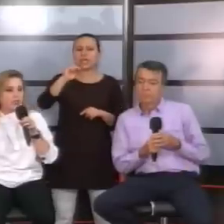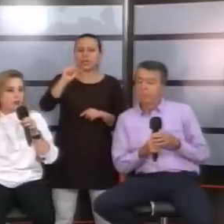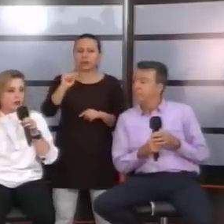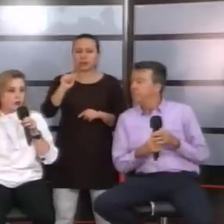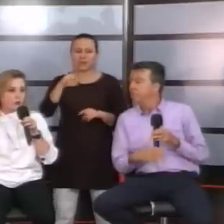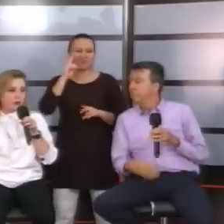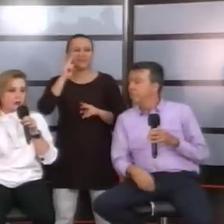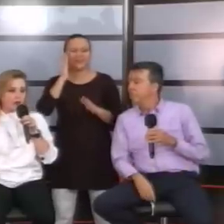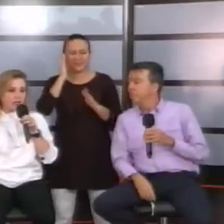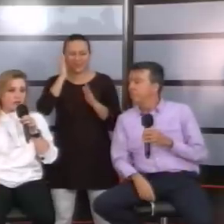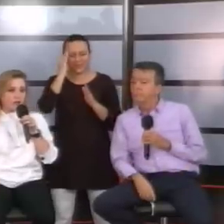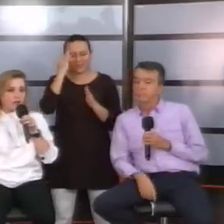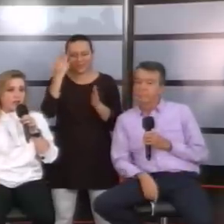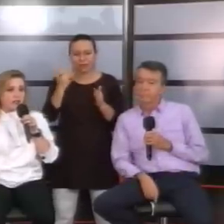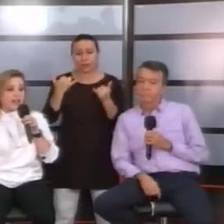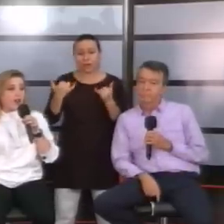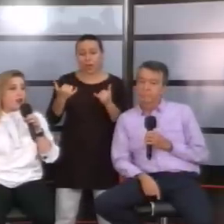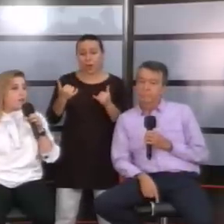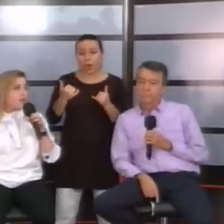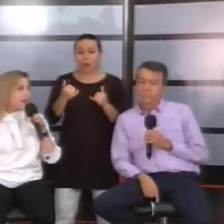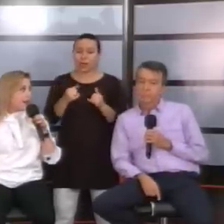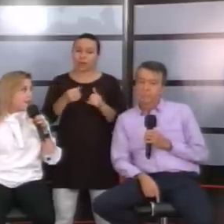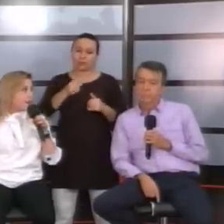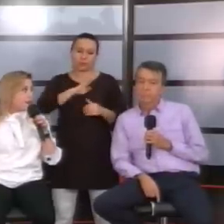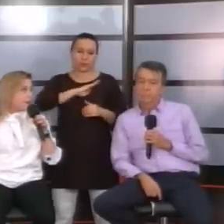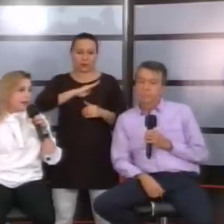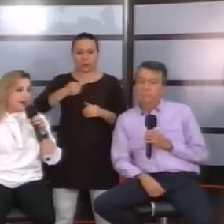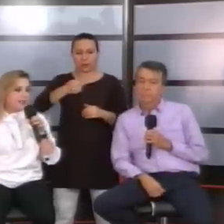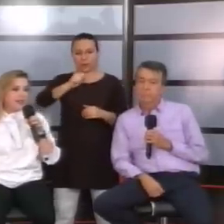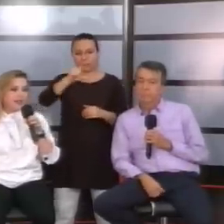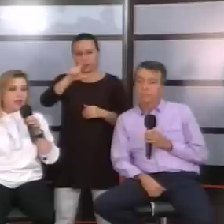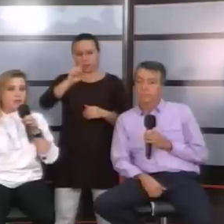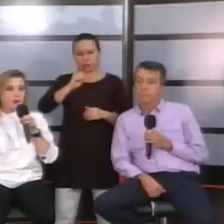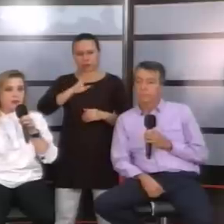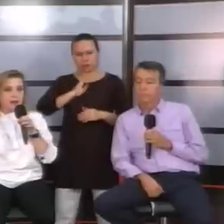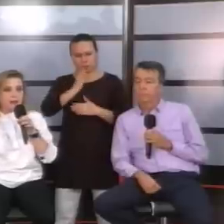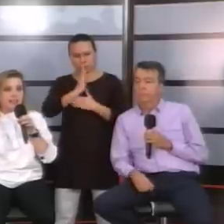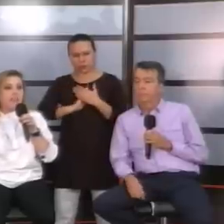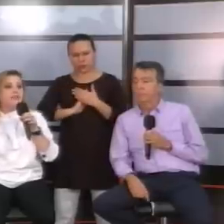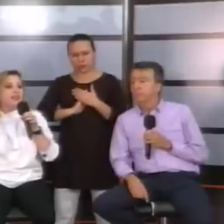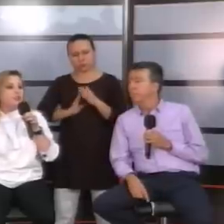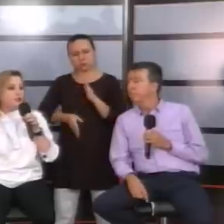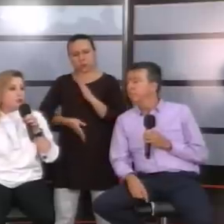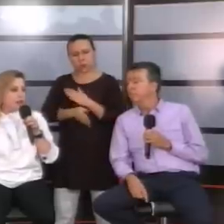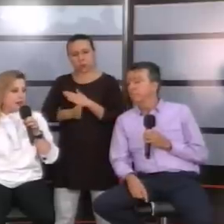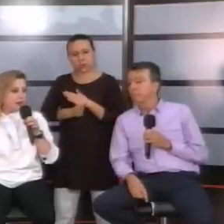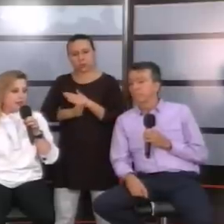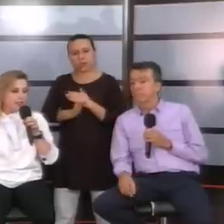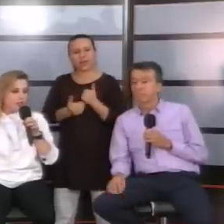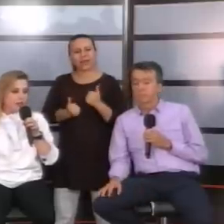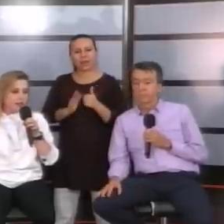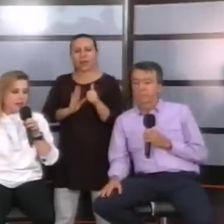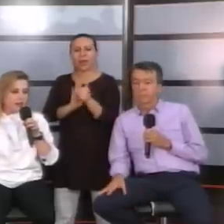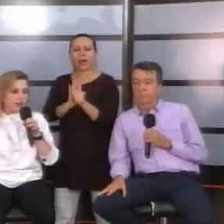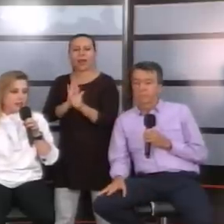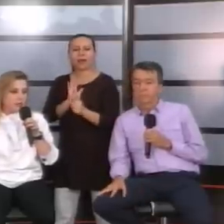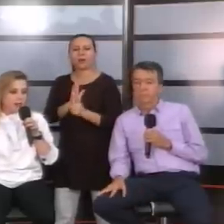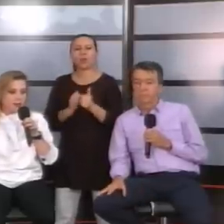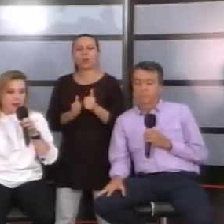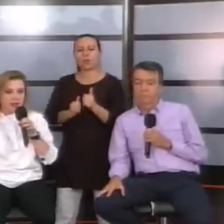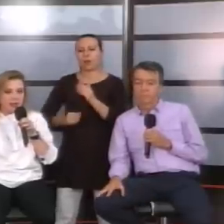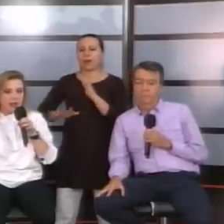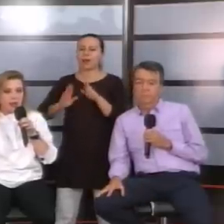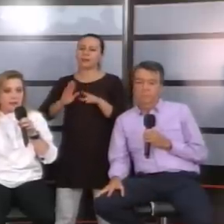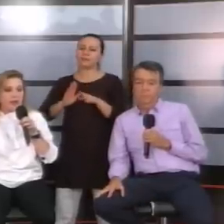y estuve con Juan Pablo Gallo. Tengo la humildad para seguir los programas de infraestructura que el señor alcalde ha hecho